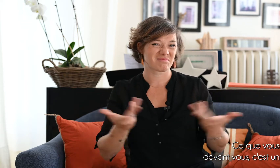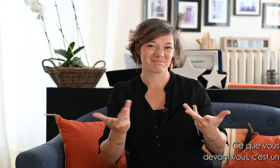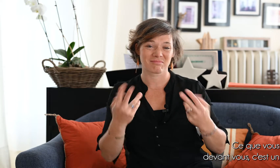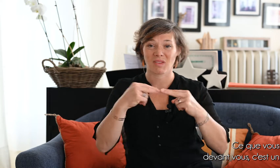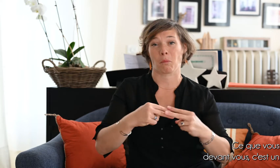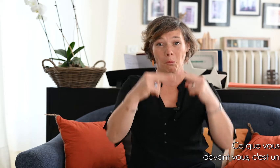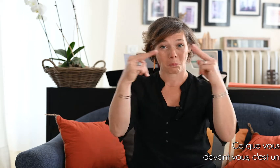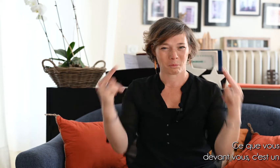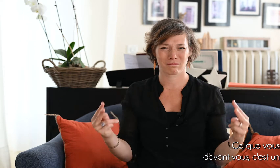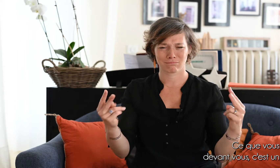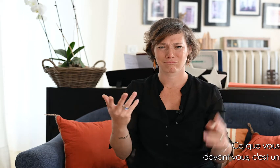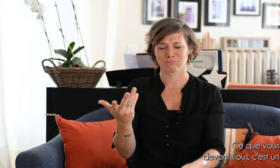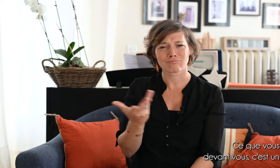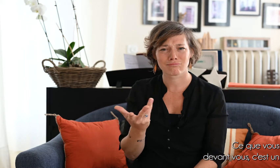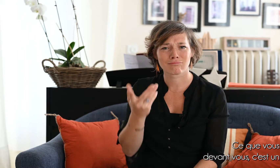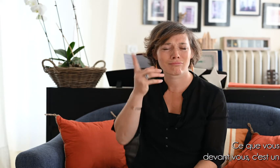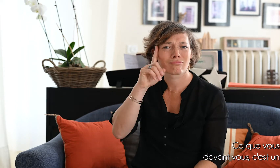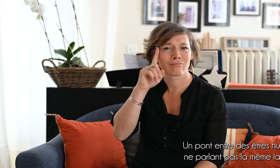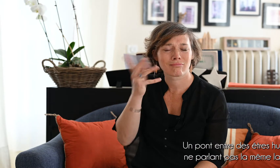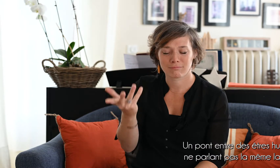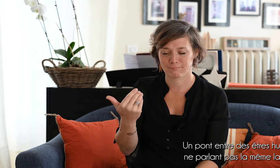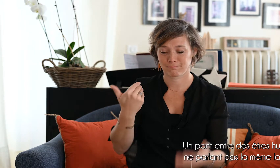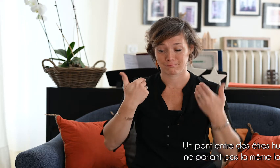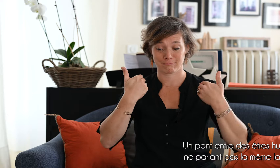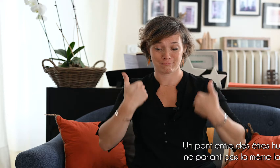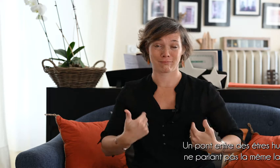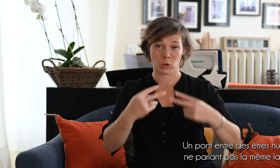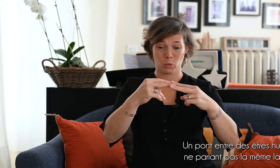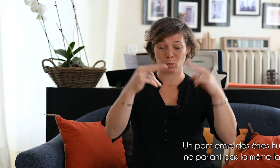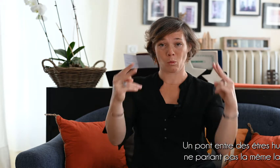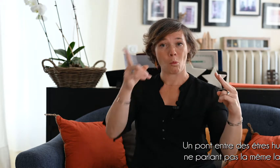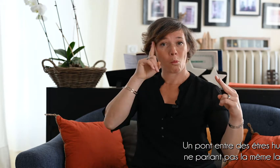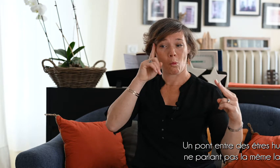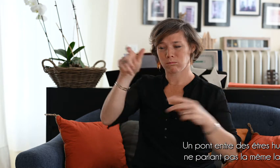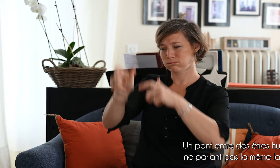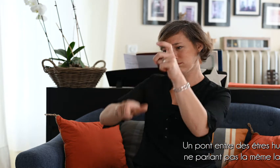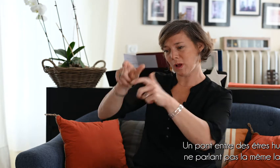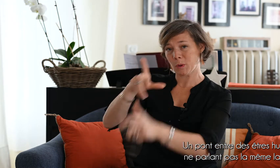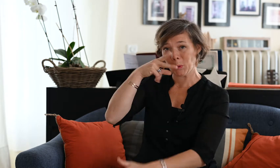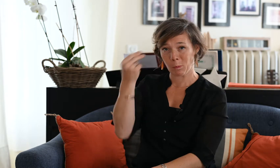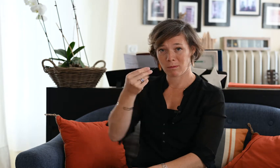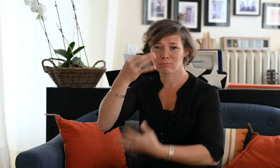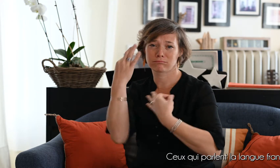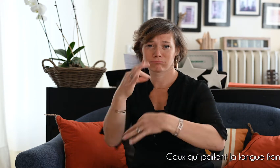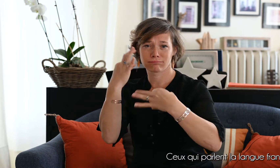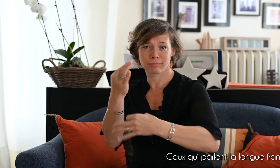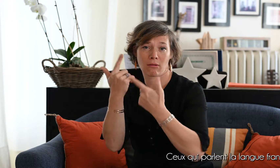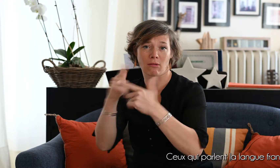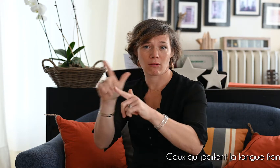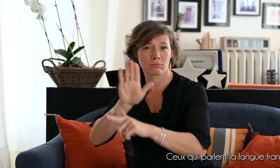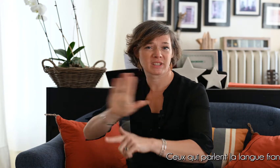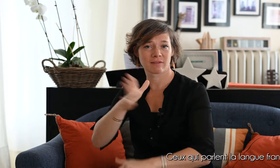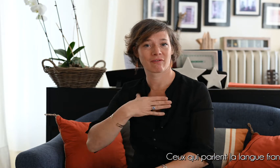Ce que vous avez devant vous, c'est un pont. Un pont entre des êtres humains ne parlant pas la même langue. Ceux qui parlent la